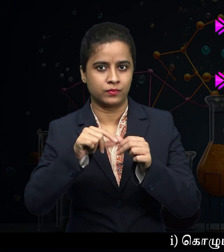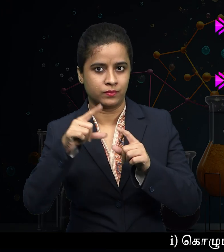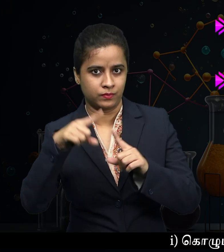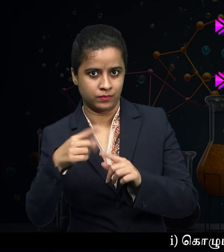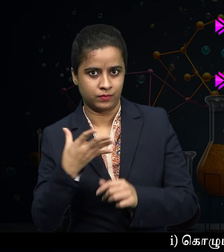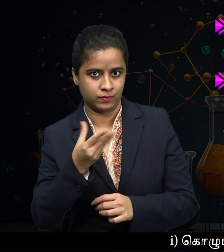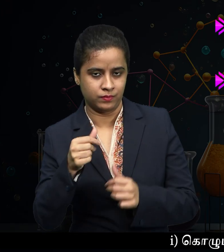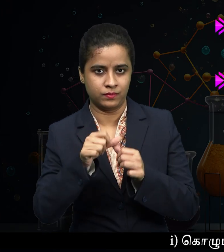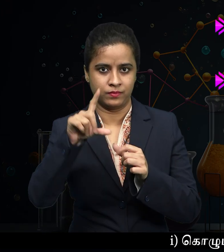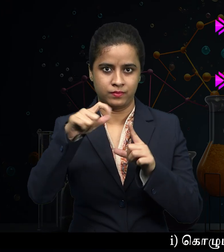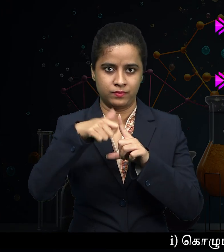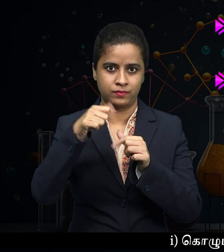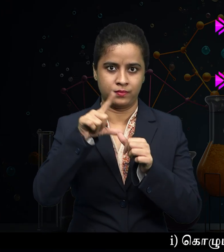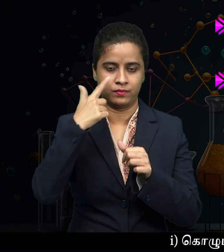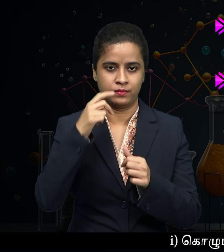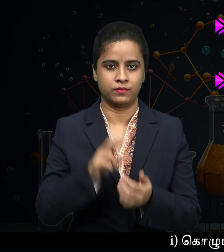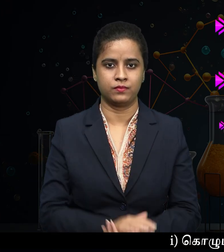காரம்.